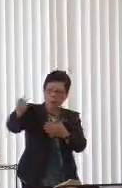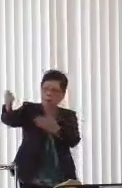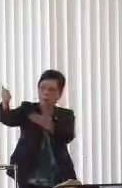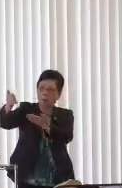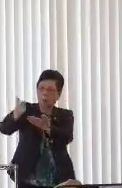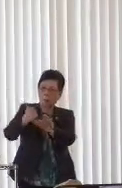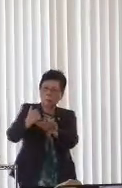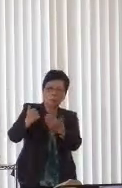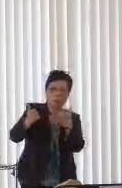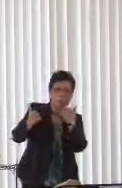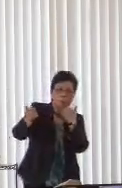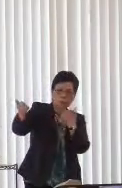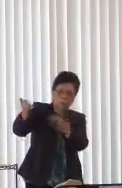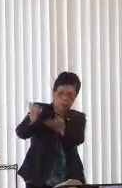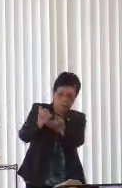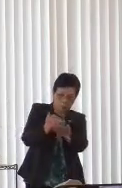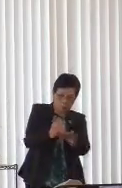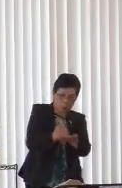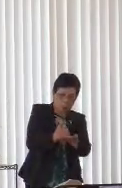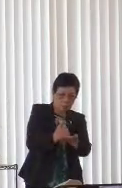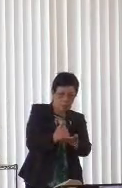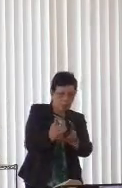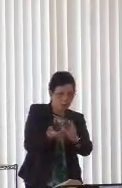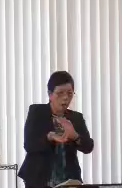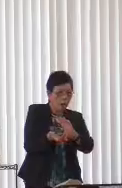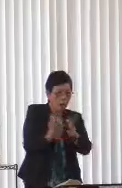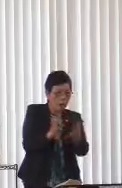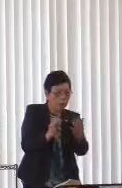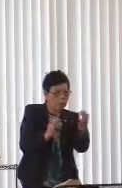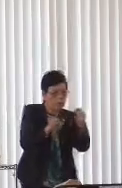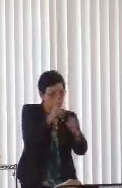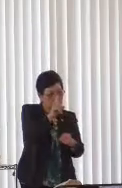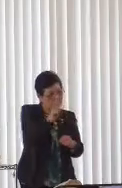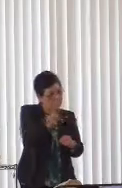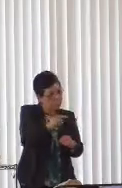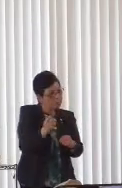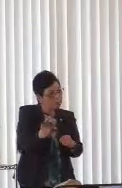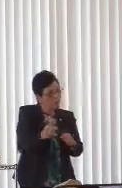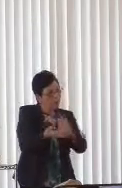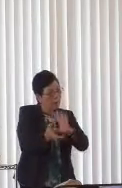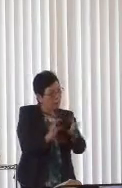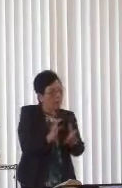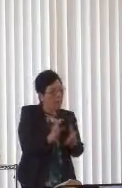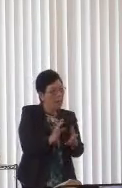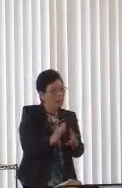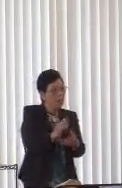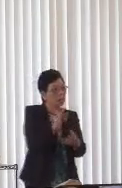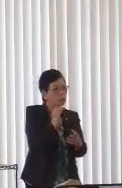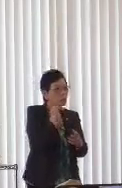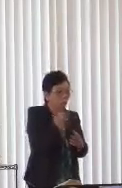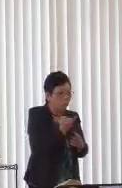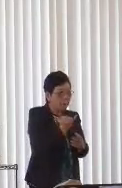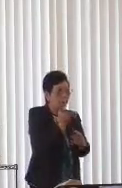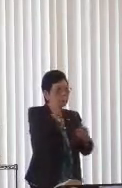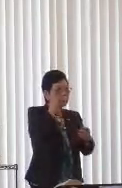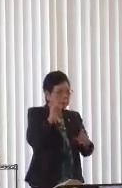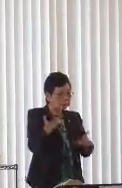人の乙女というのは、花嫁ではありません。花嫁が10人じゃおかしいよね、いくら一夫多妻でも。